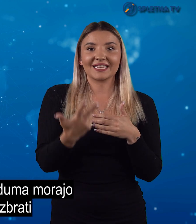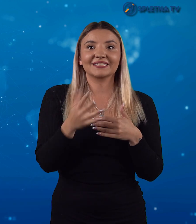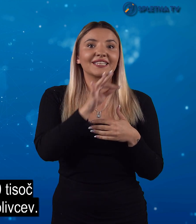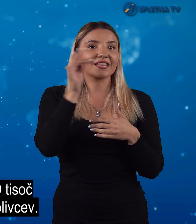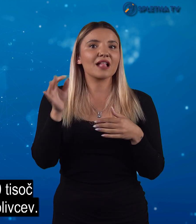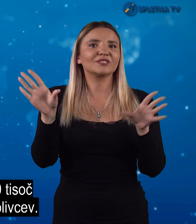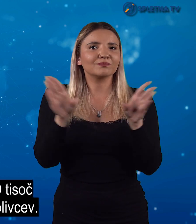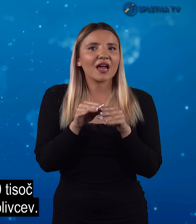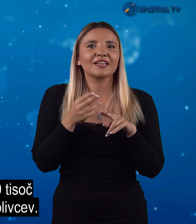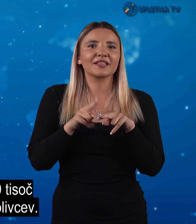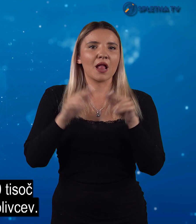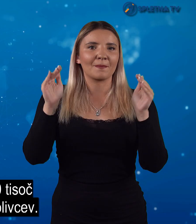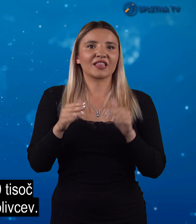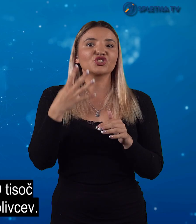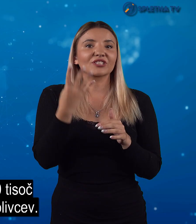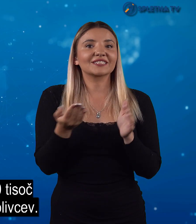najmanj 40.000 podpisov volivcev.